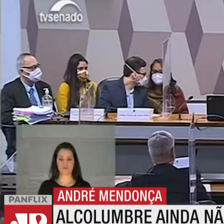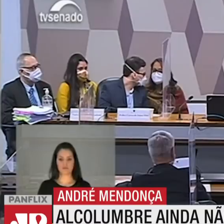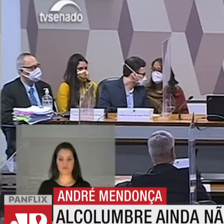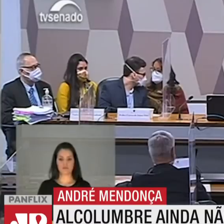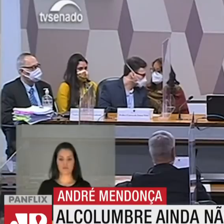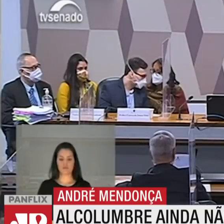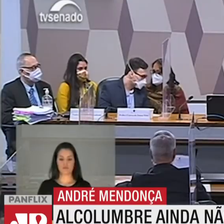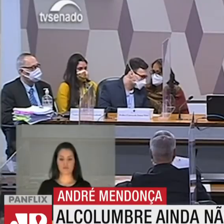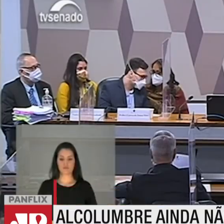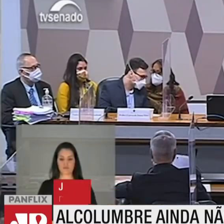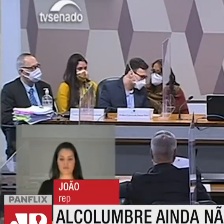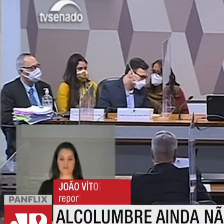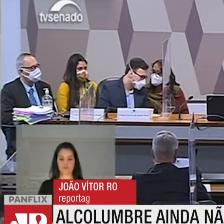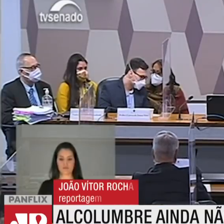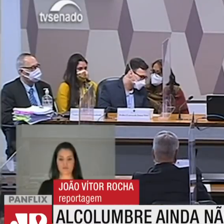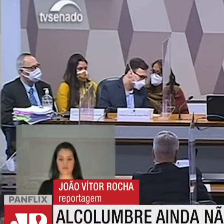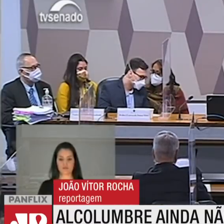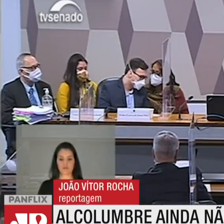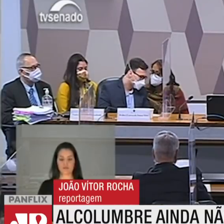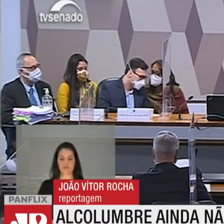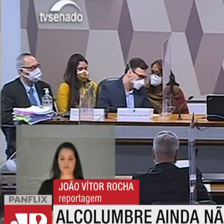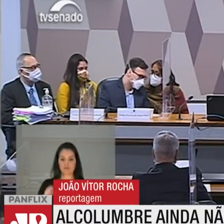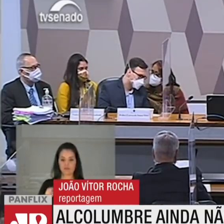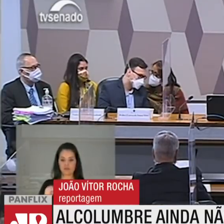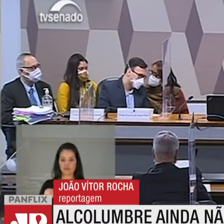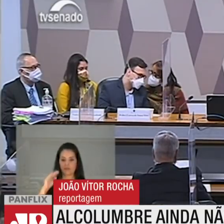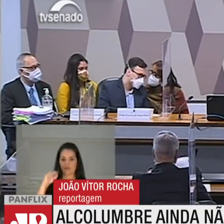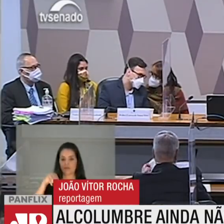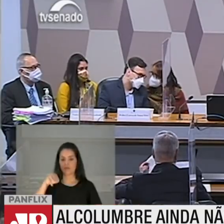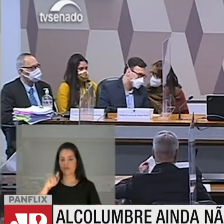O presidente ainda disse que o tempo todo vive um desgaste por conta da comissão.